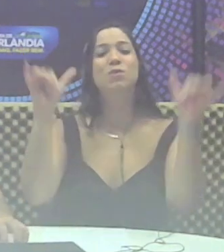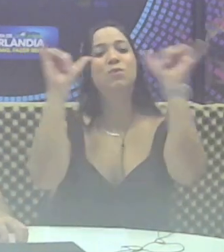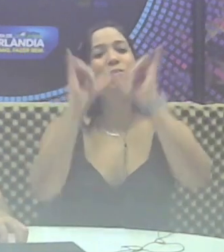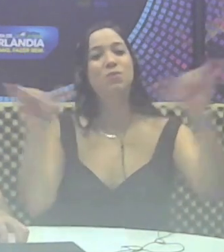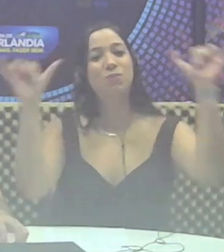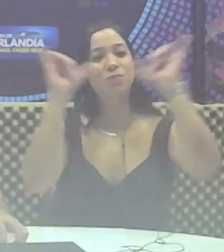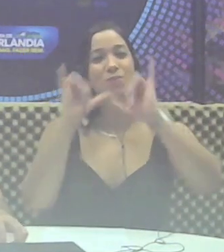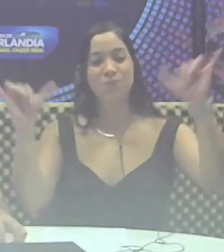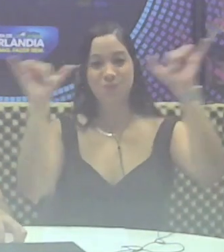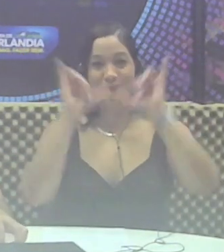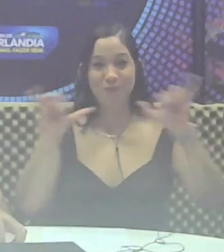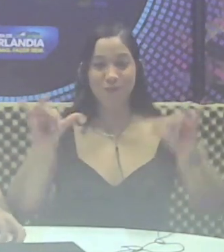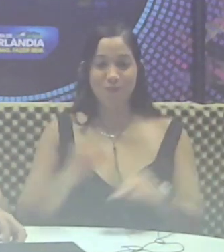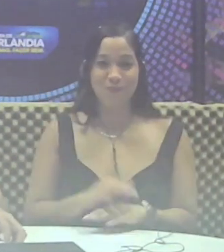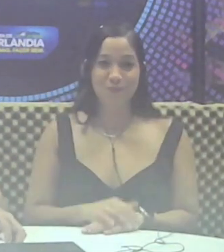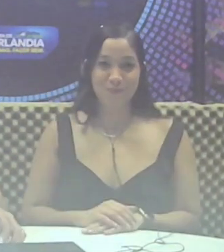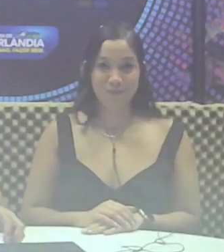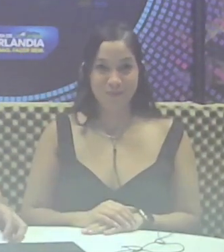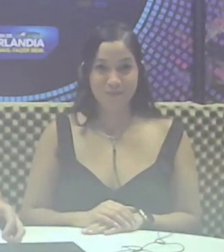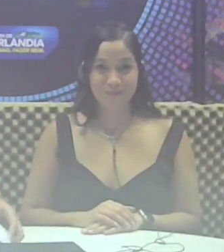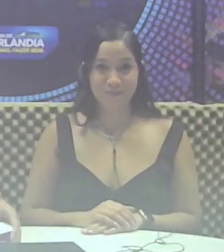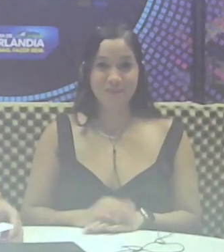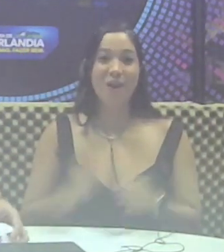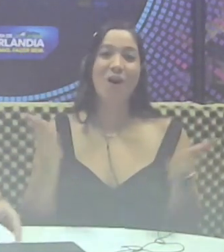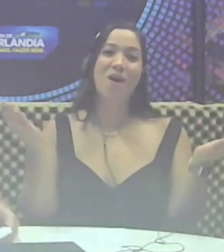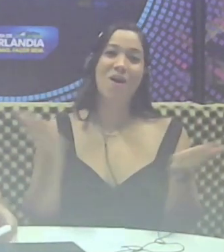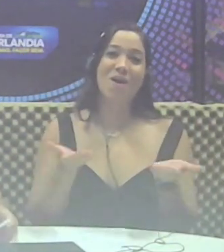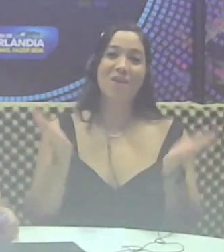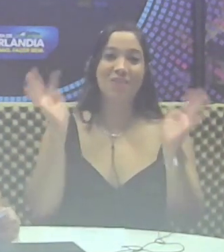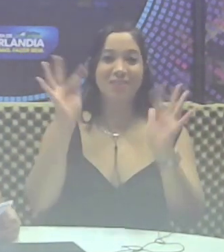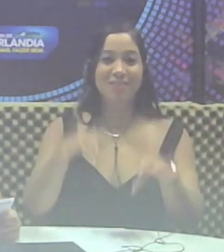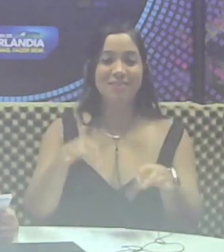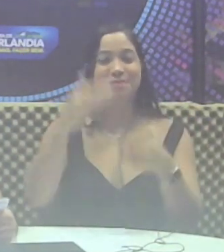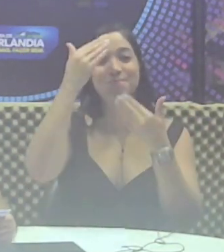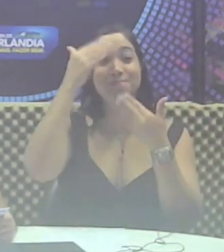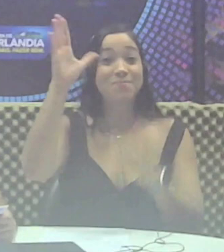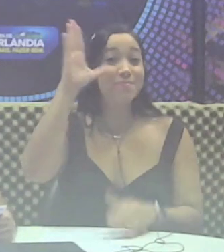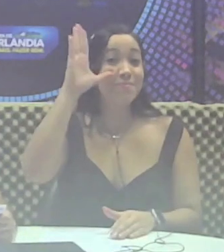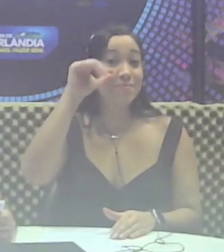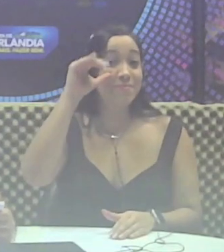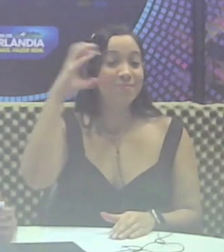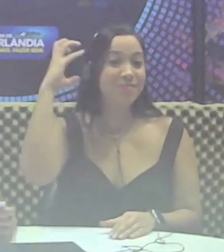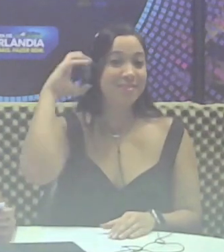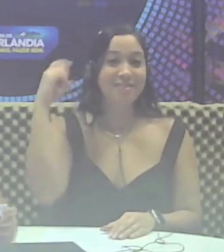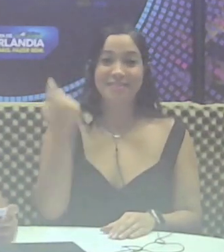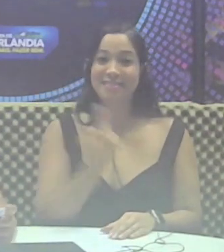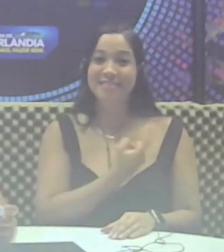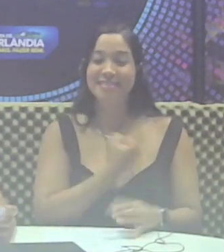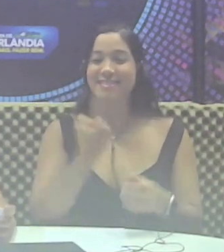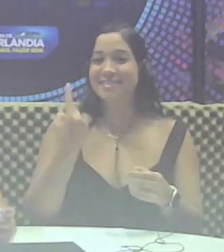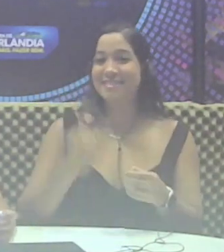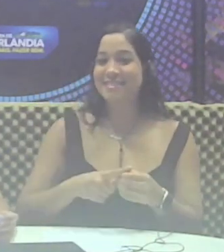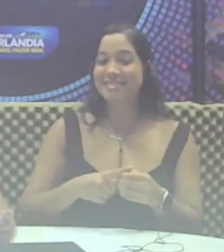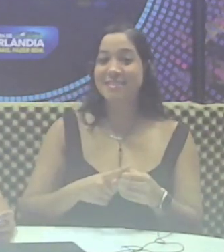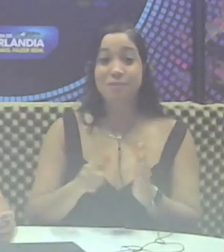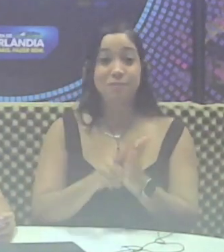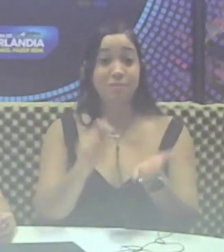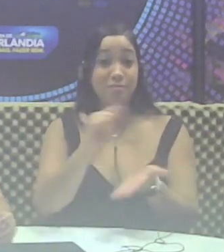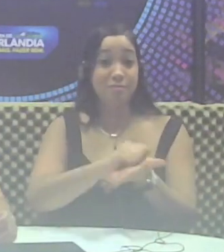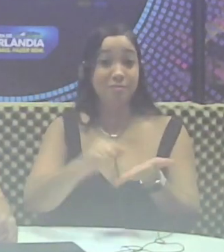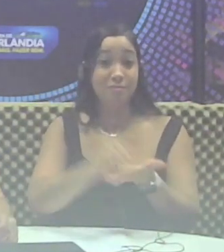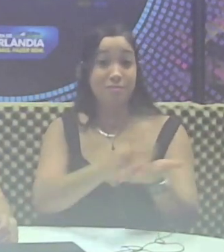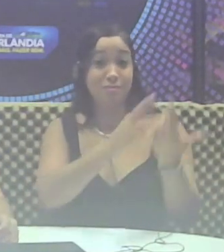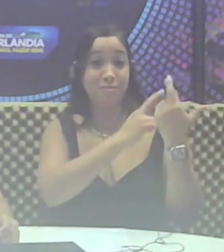Giro de notícias. A edição de hoje fica por aqui. Obrigado pela sua audiência, Rádio Nossa Cidade.